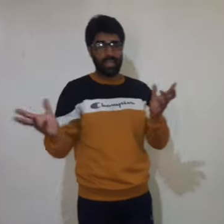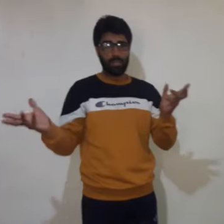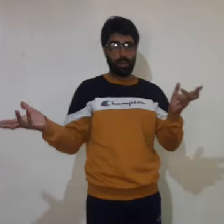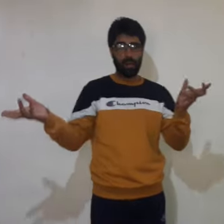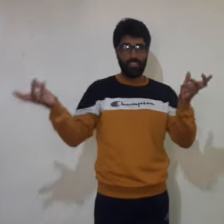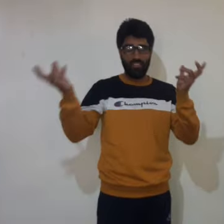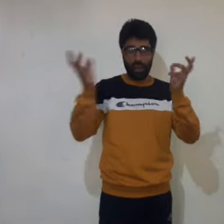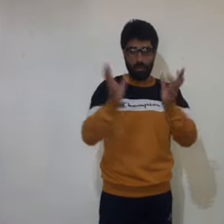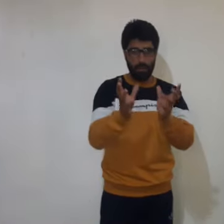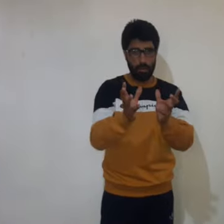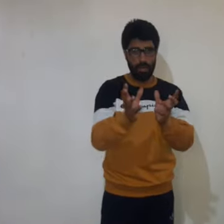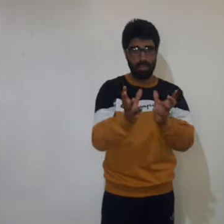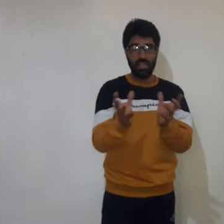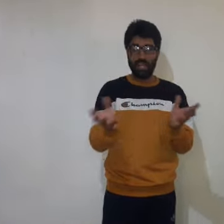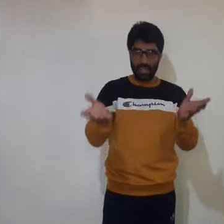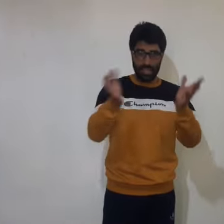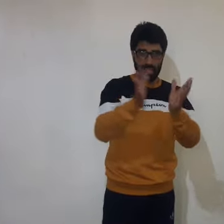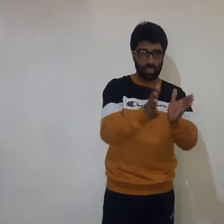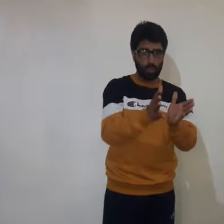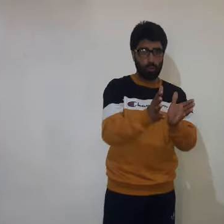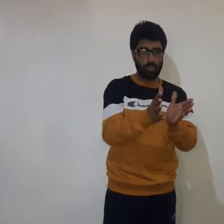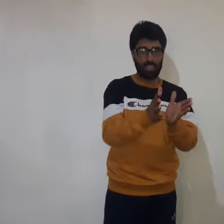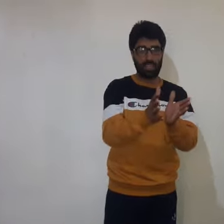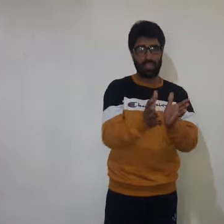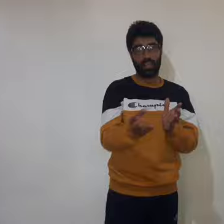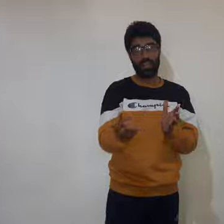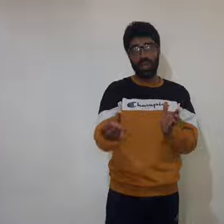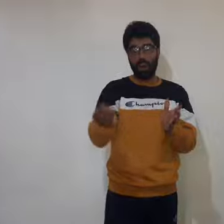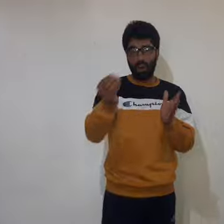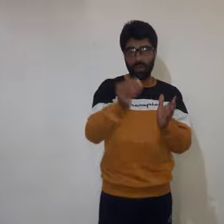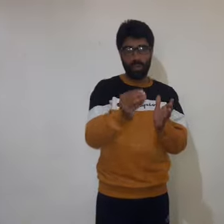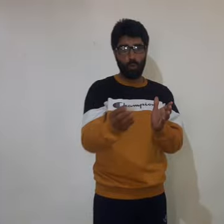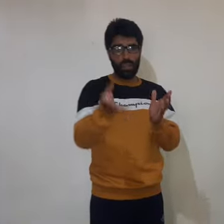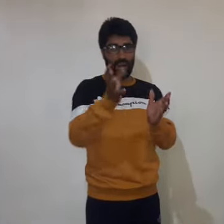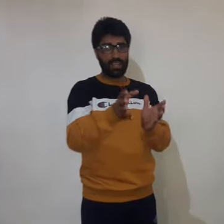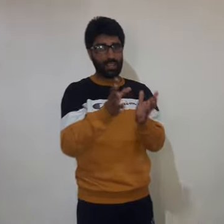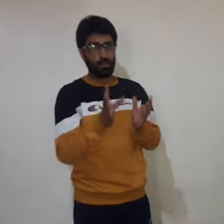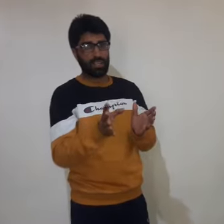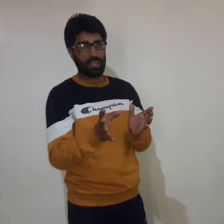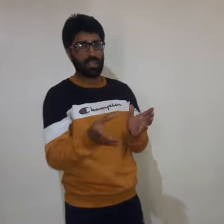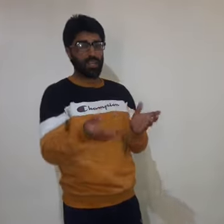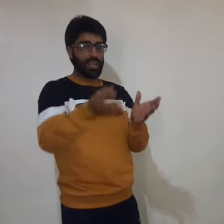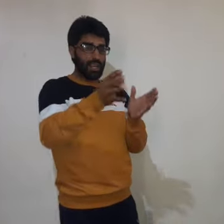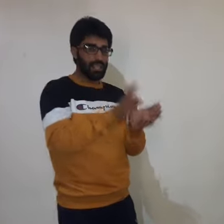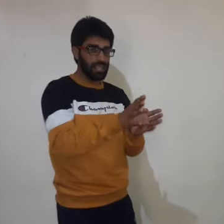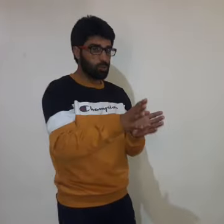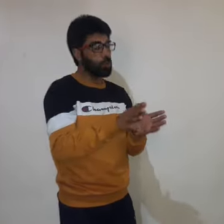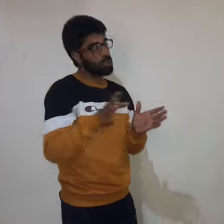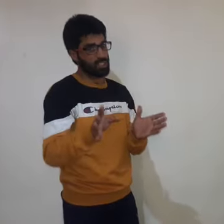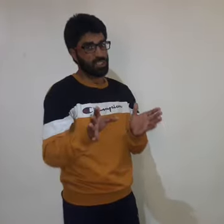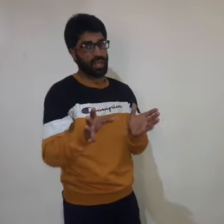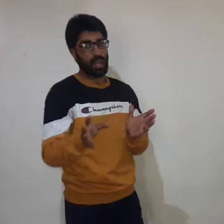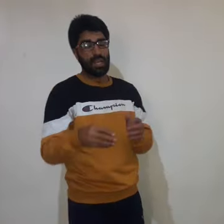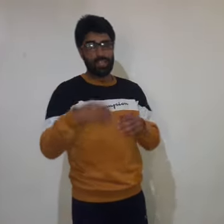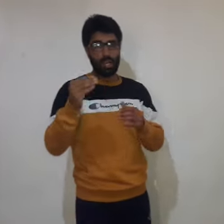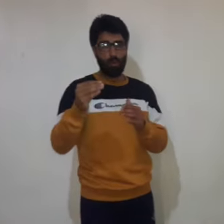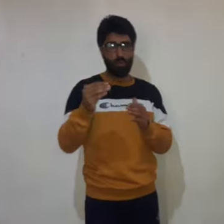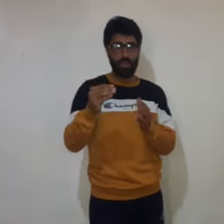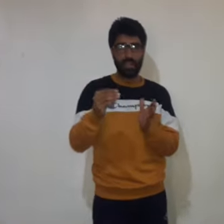जब हमारे फैमिली मेंबर्स इन्हीं चीजों को टच करते हैं, ऑलरेडी कोविड-19 पेशेंट ने इन चीजों को टच किया है, ये